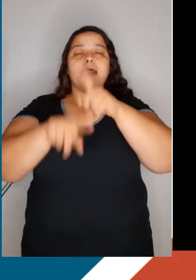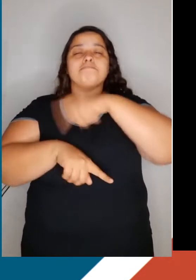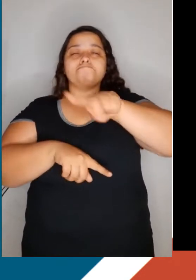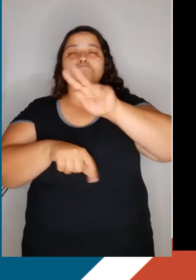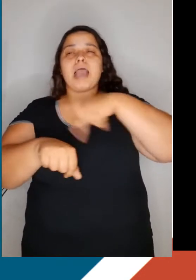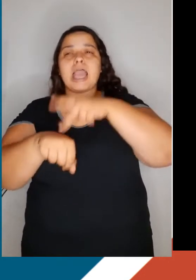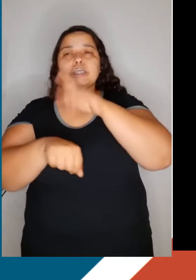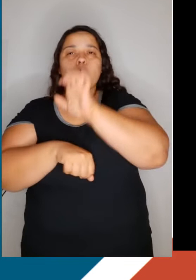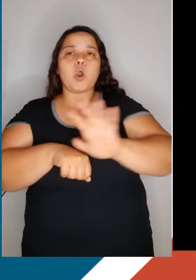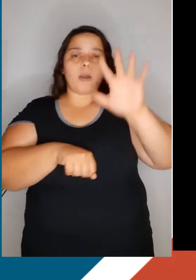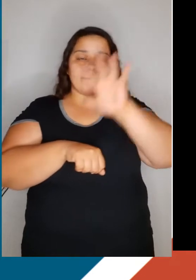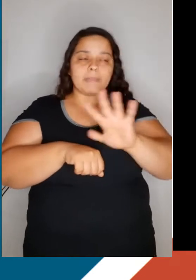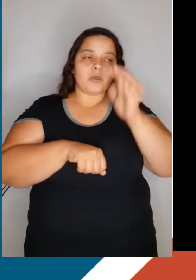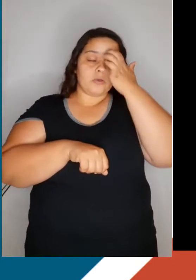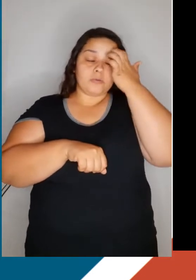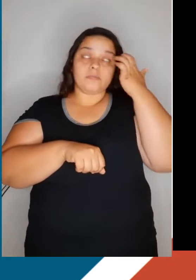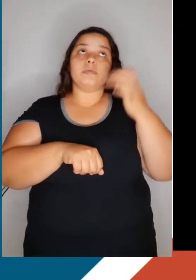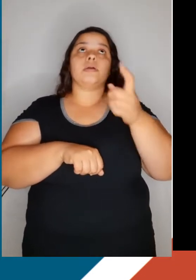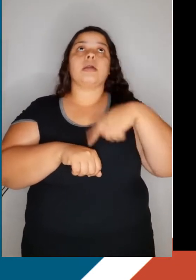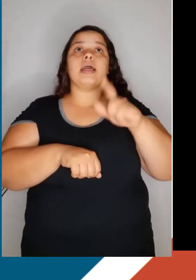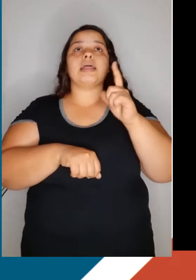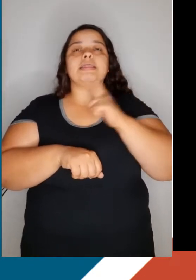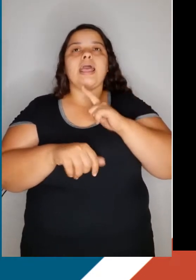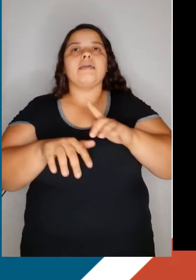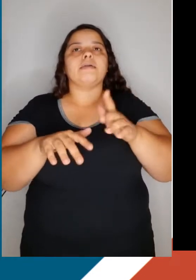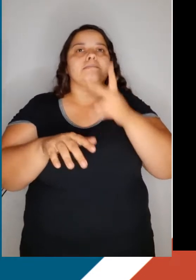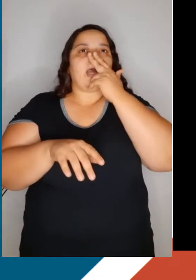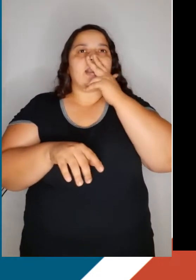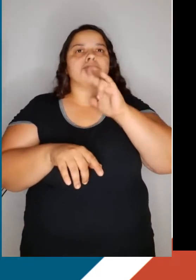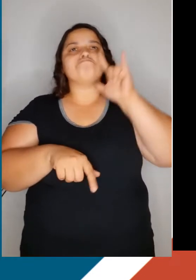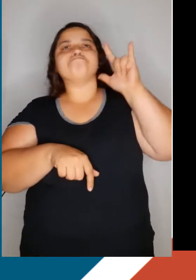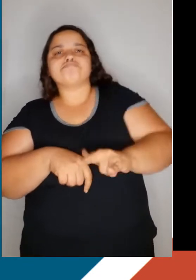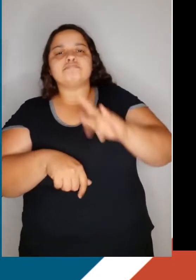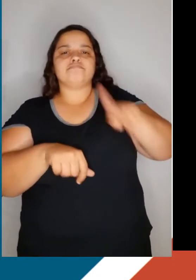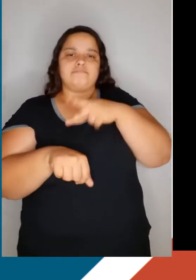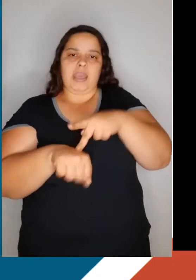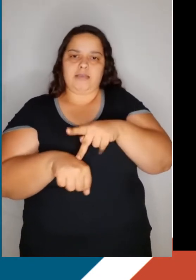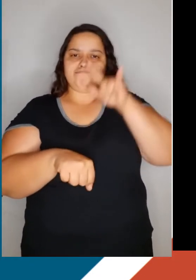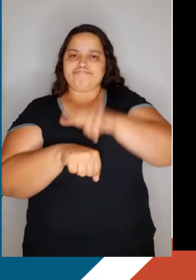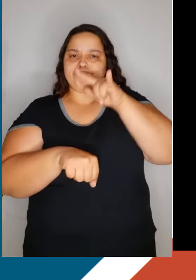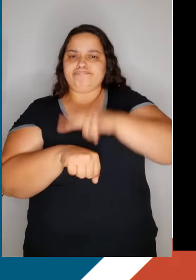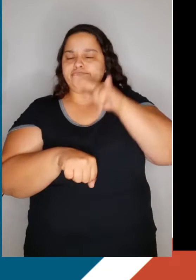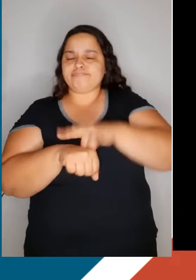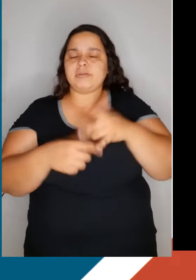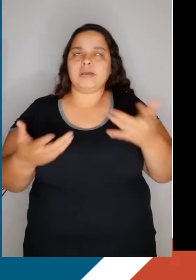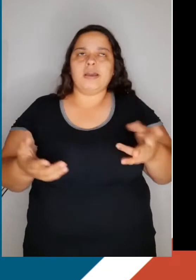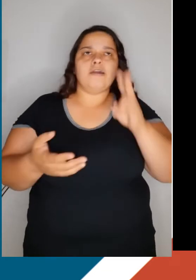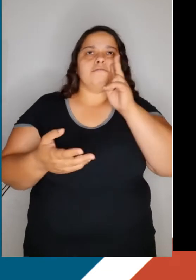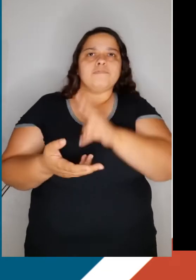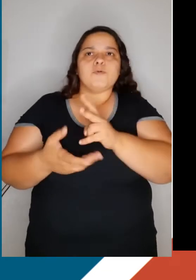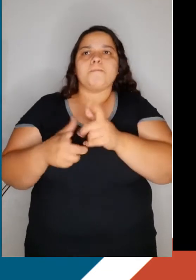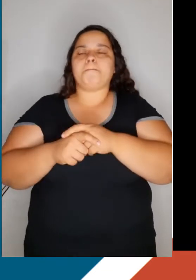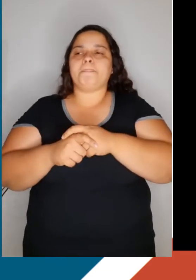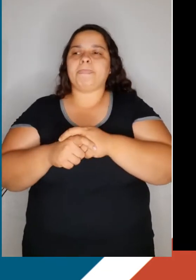países europeus e um apelo nacionalista. Esse nacionalismo fazia com que a grandiosidade de uma